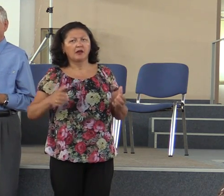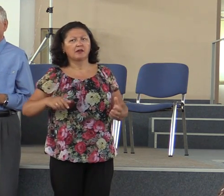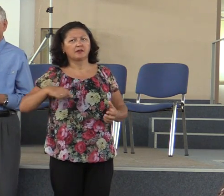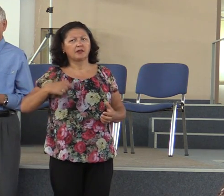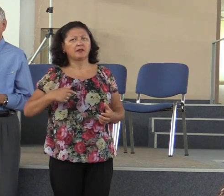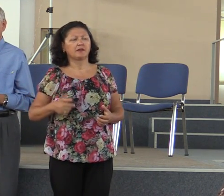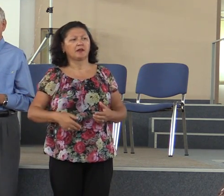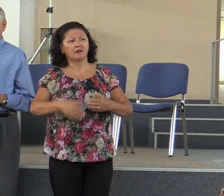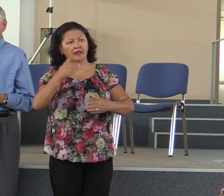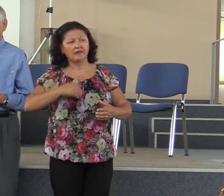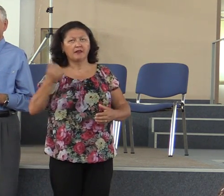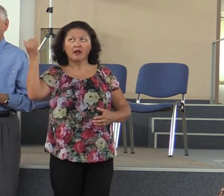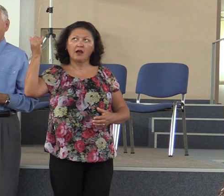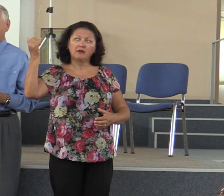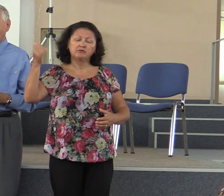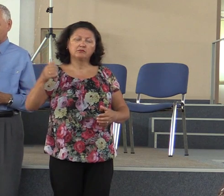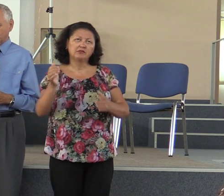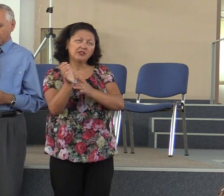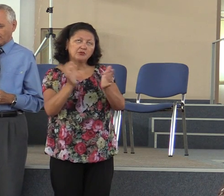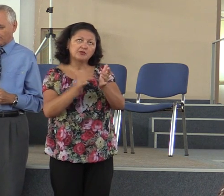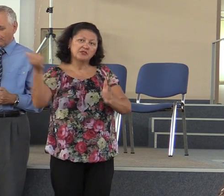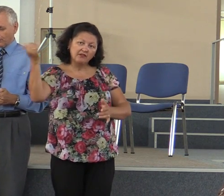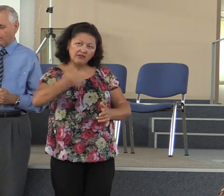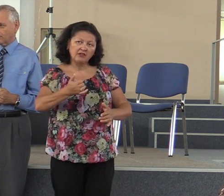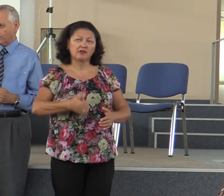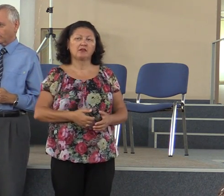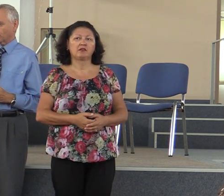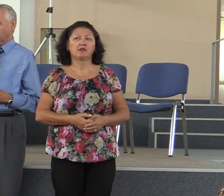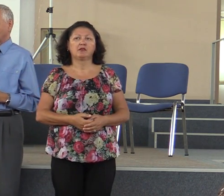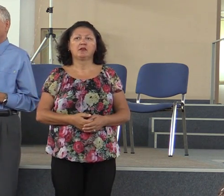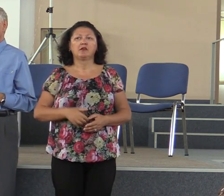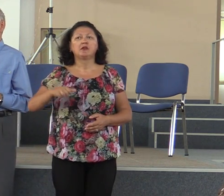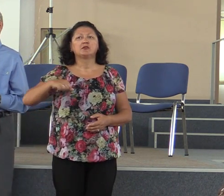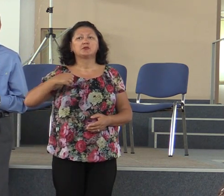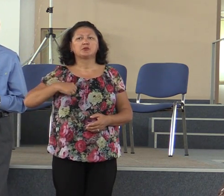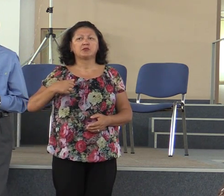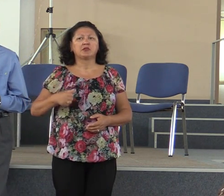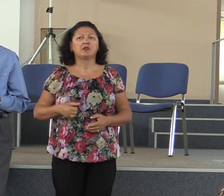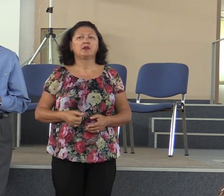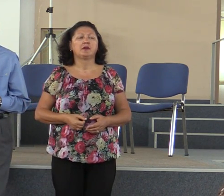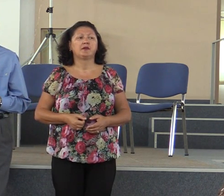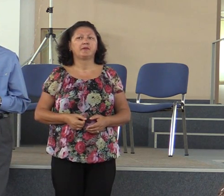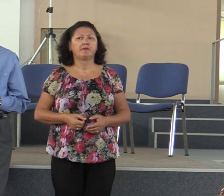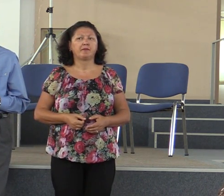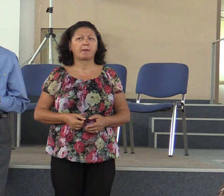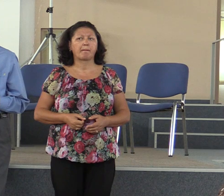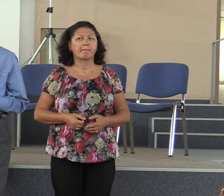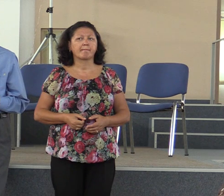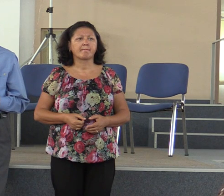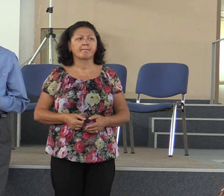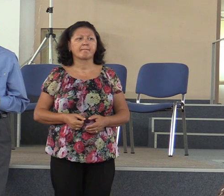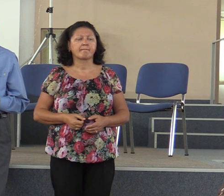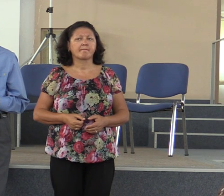by being with Jesus. Sunt caracterizați ca fiind împreună cu Iisus. The greater the